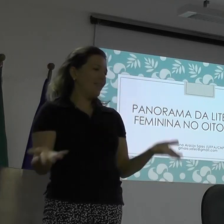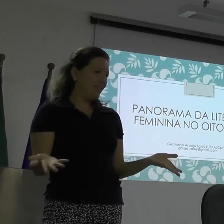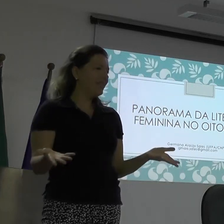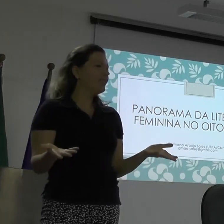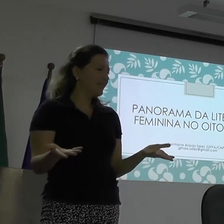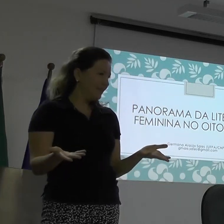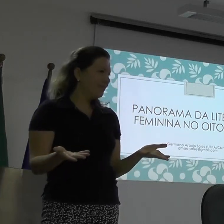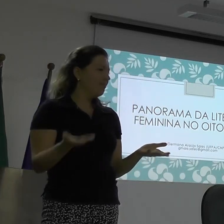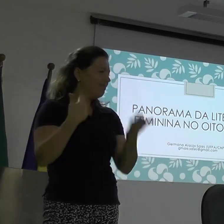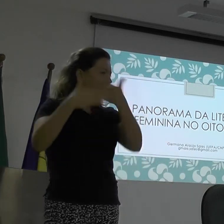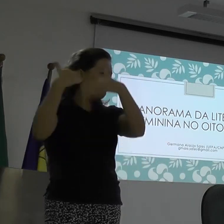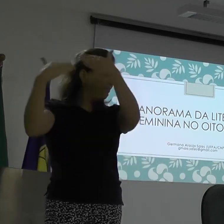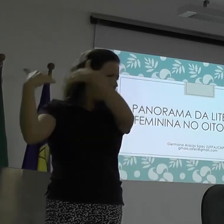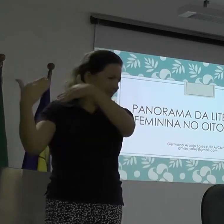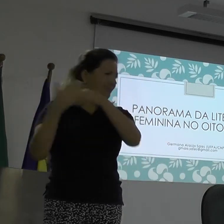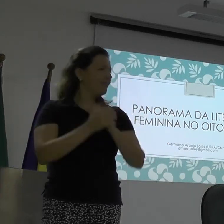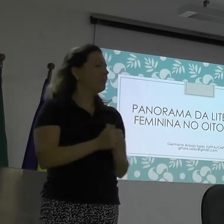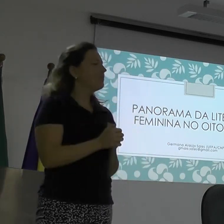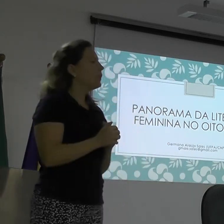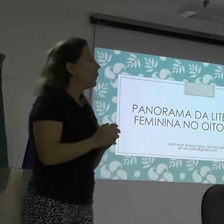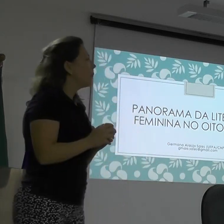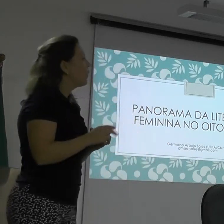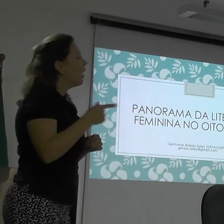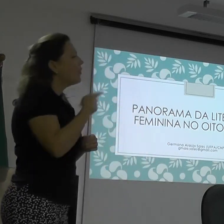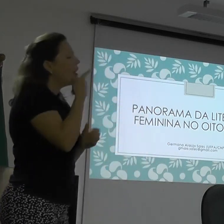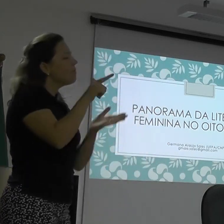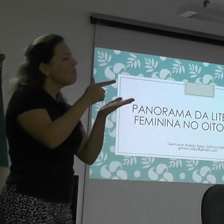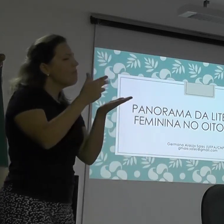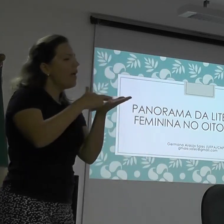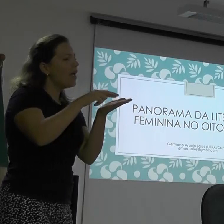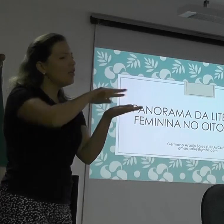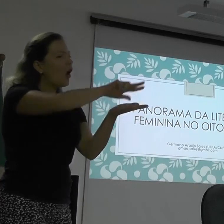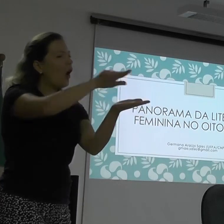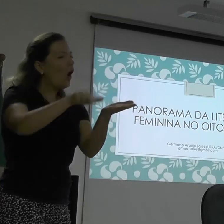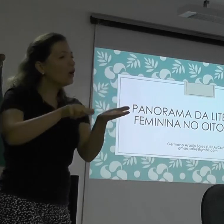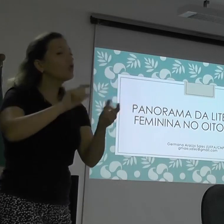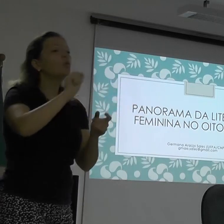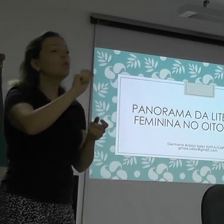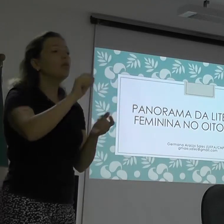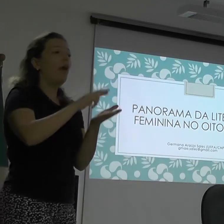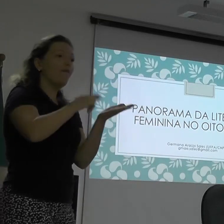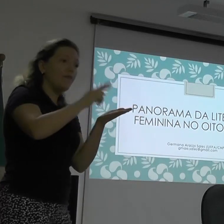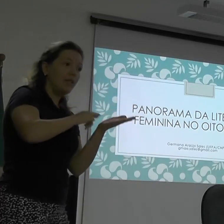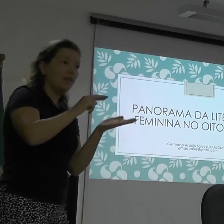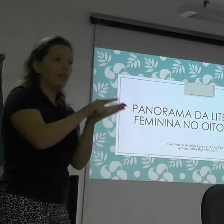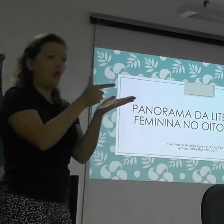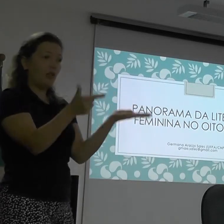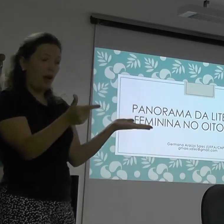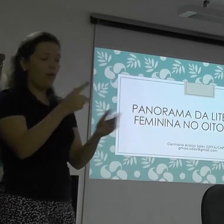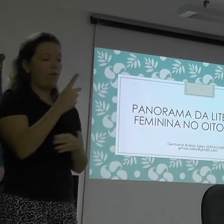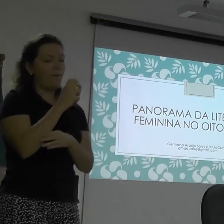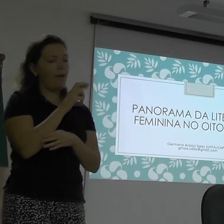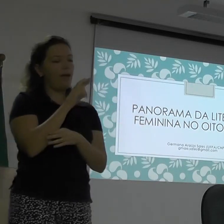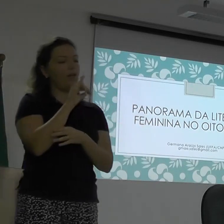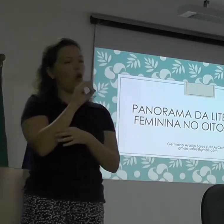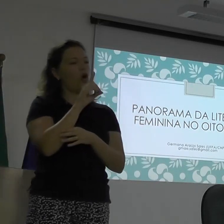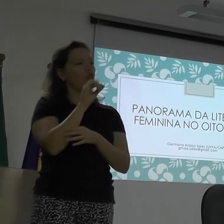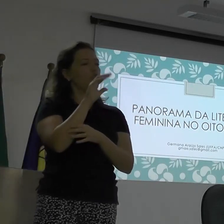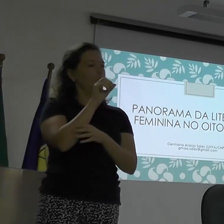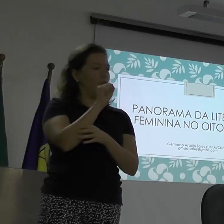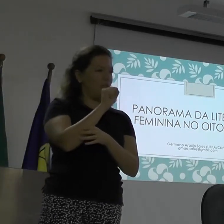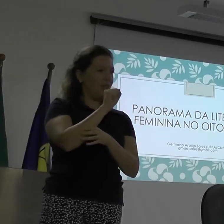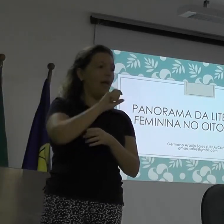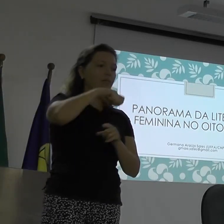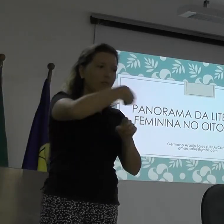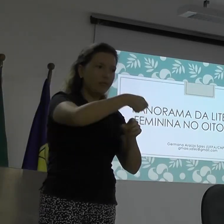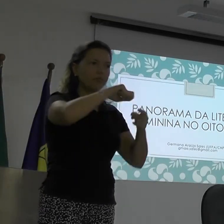concepção, os periódicos, e quando eu digo periódicos eu chamo jornais e revistas, estes sim constituem